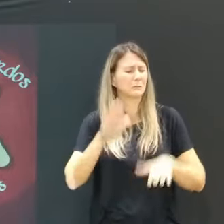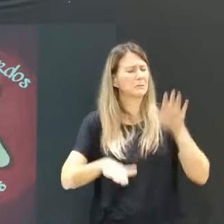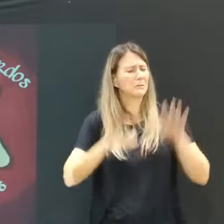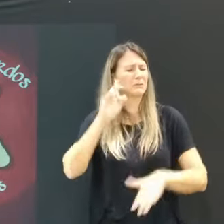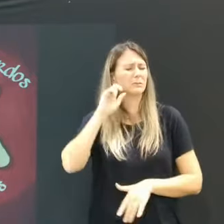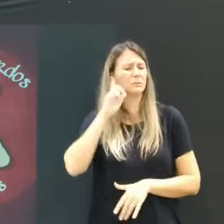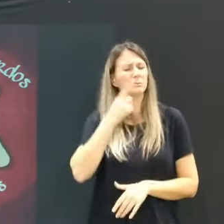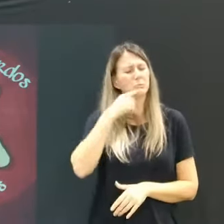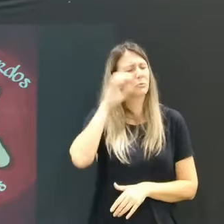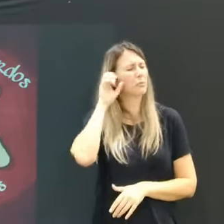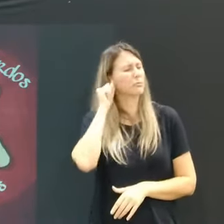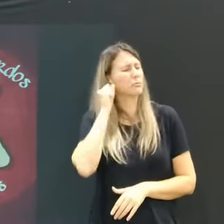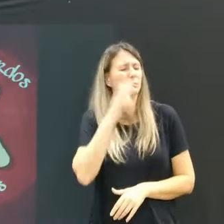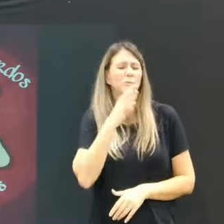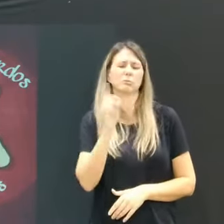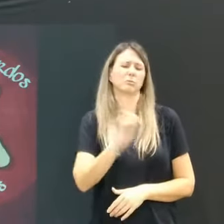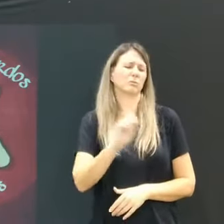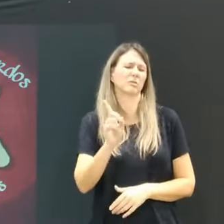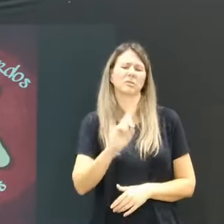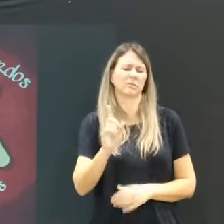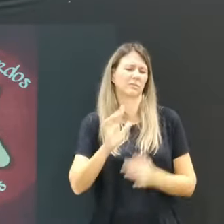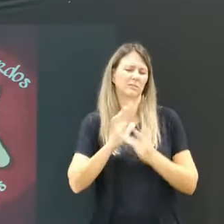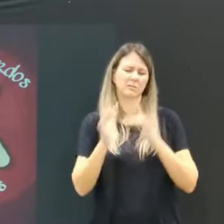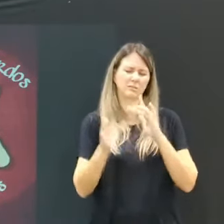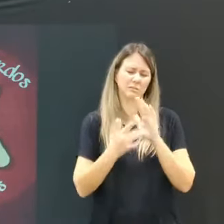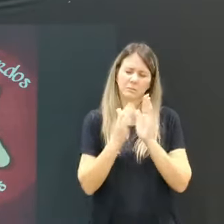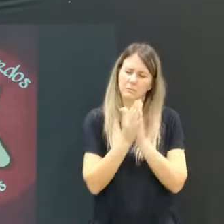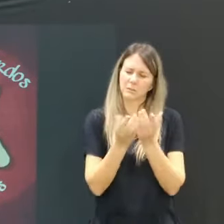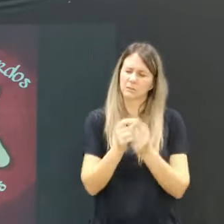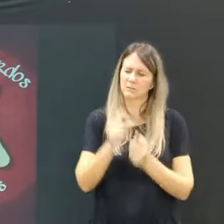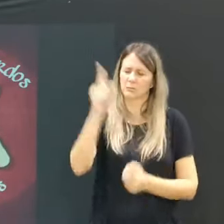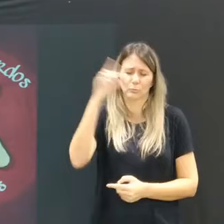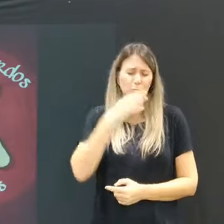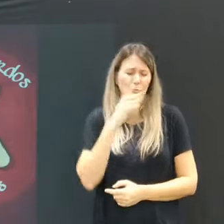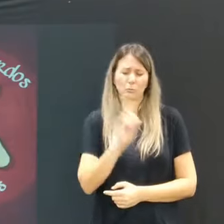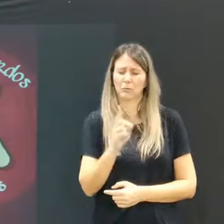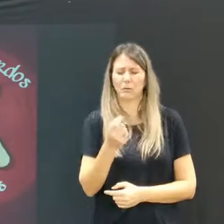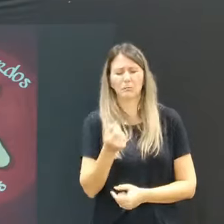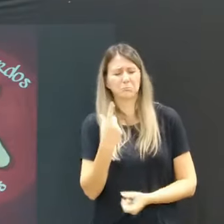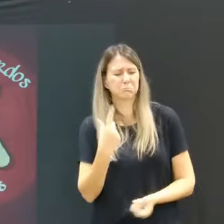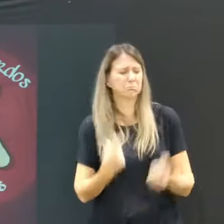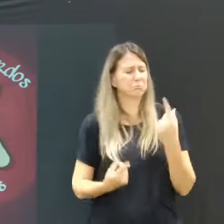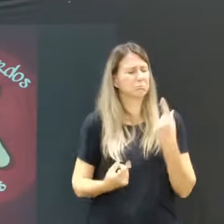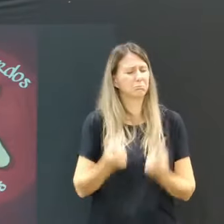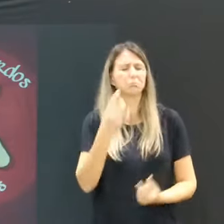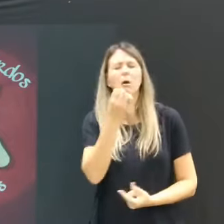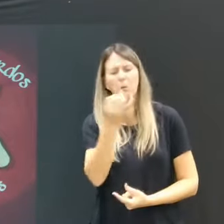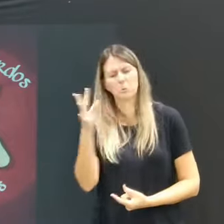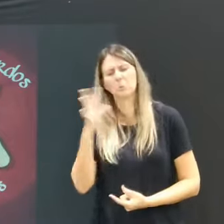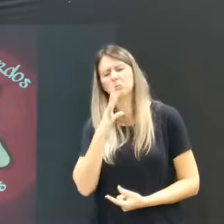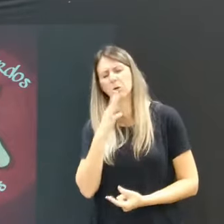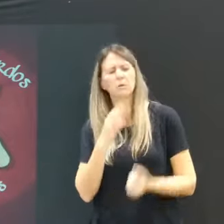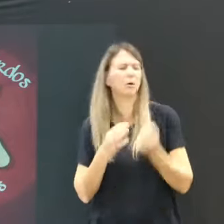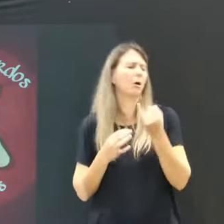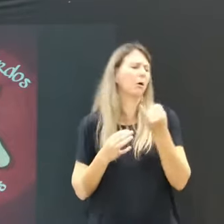um tempo muito perto o Senhor Jesus irá voltar. A palavra de Deus que fala sobre isso, né?